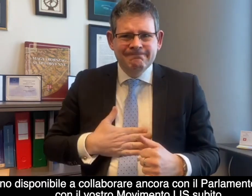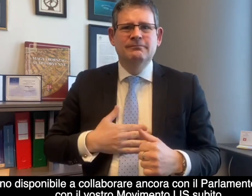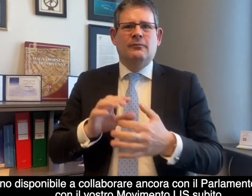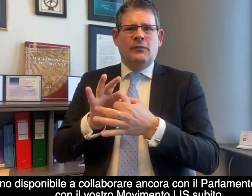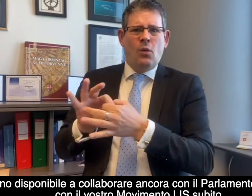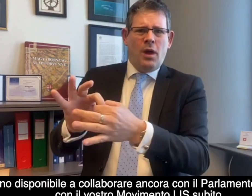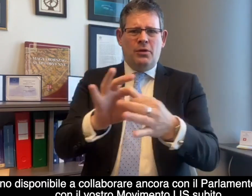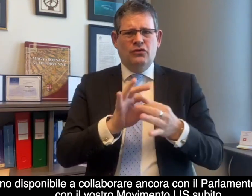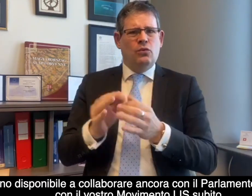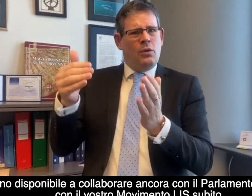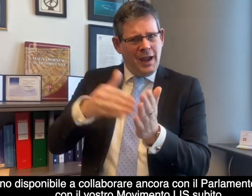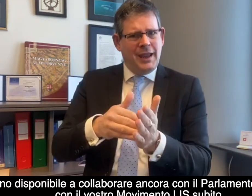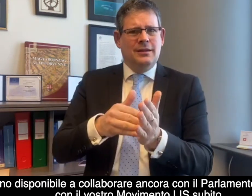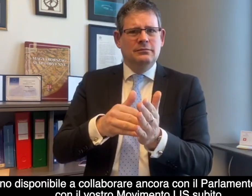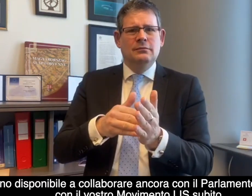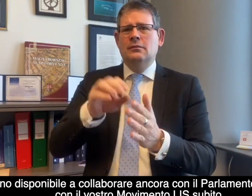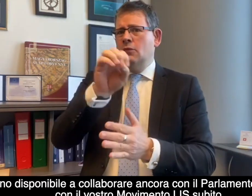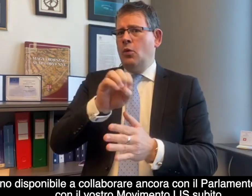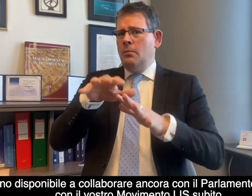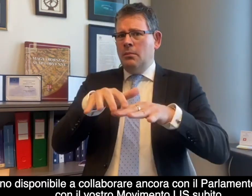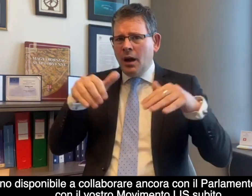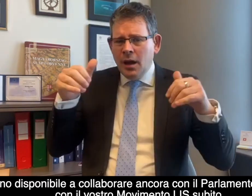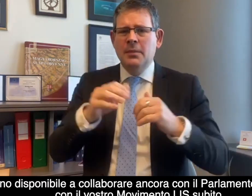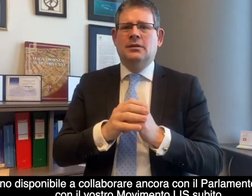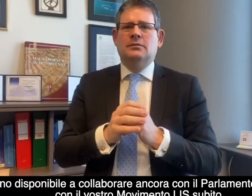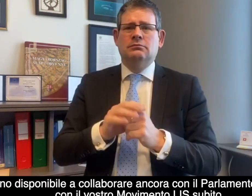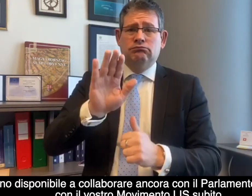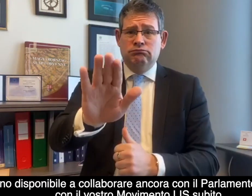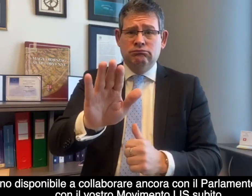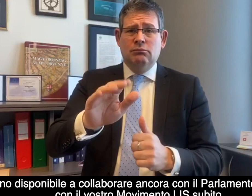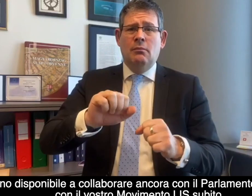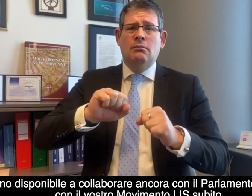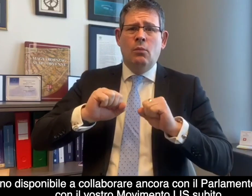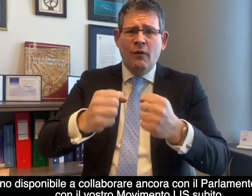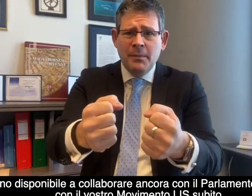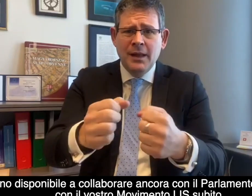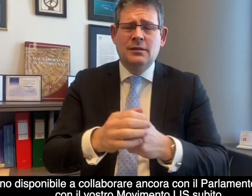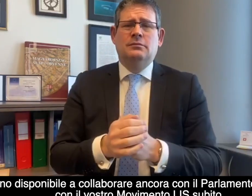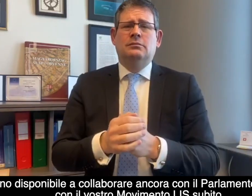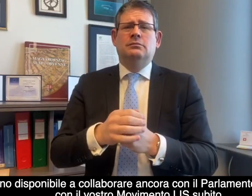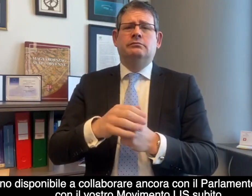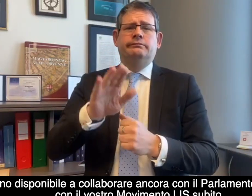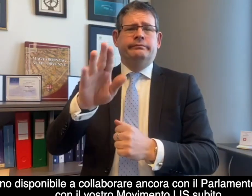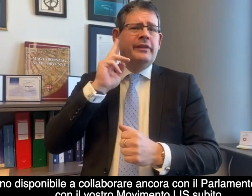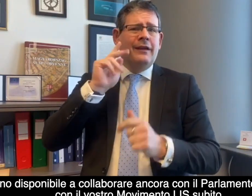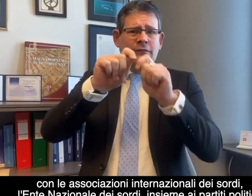disponibile a collaborare ancora con il parlamento europeo con il vostro movimento lì subito con le associazioni